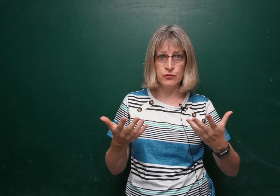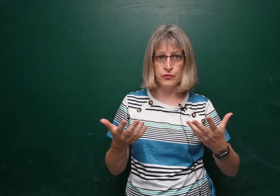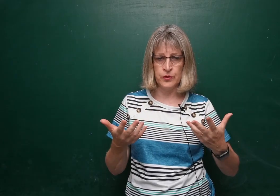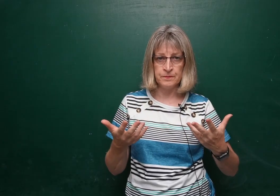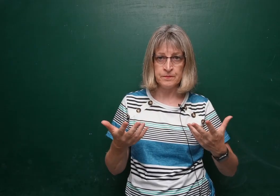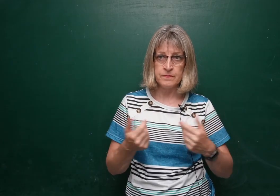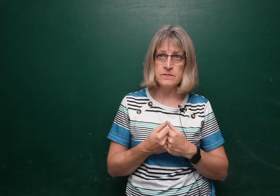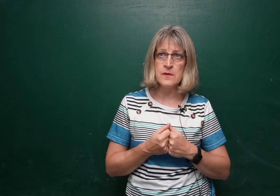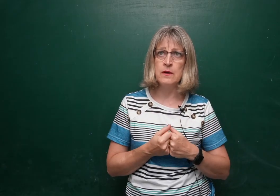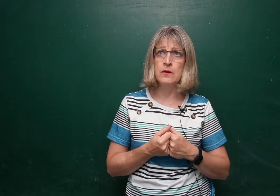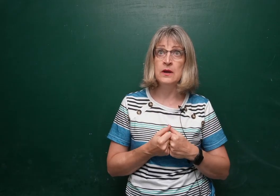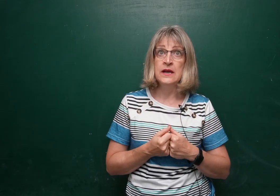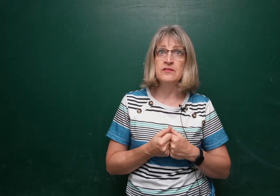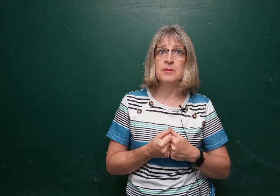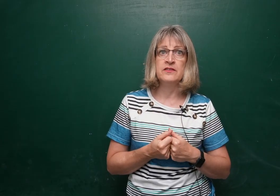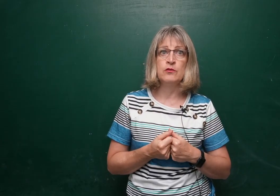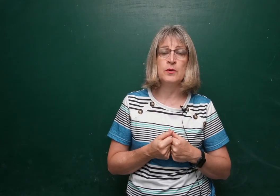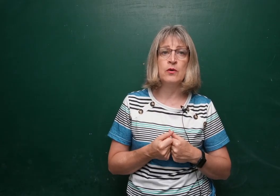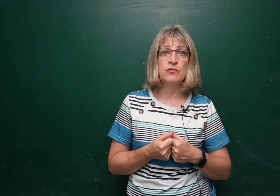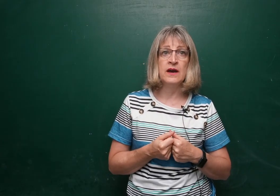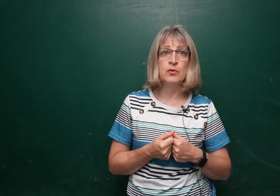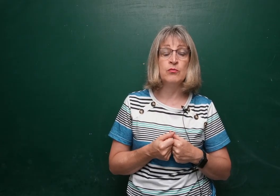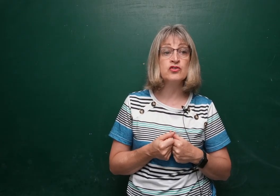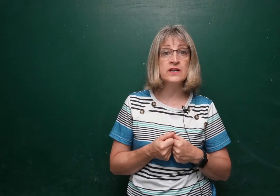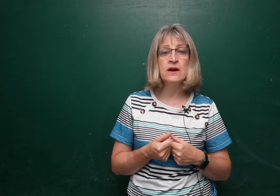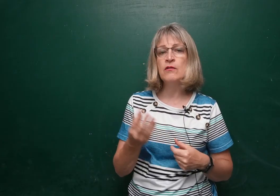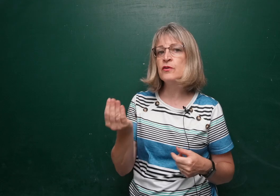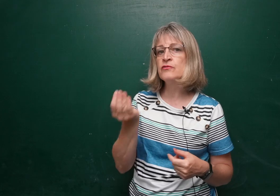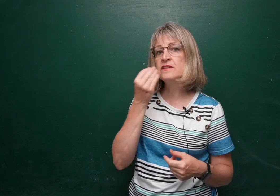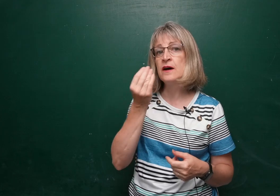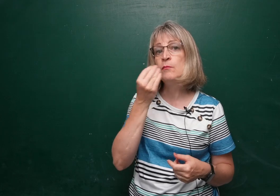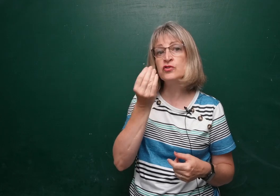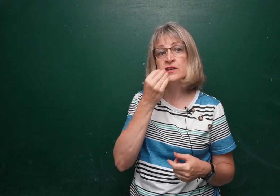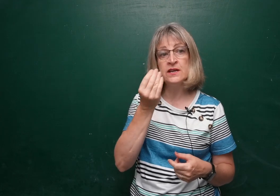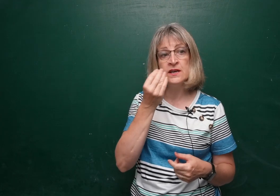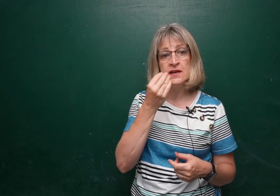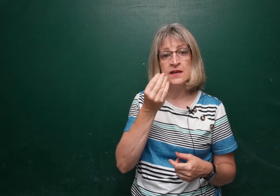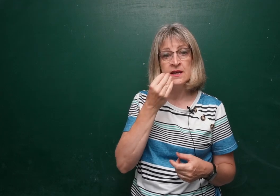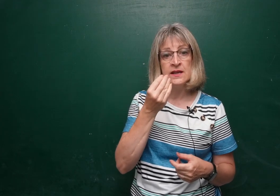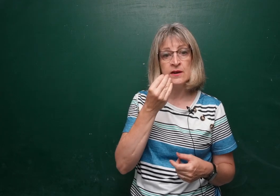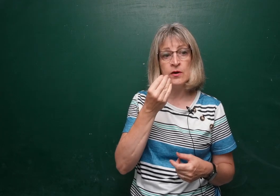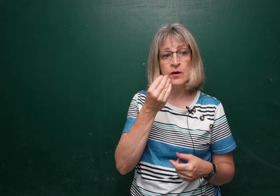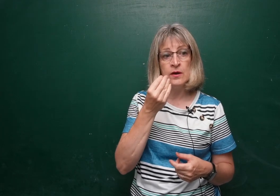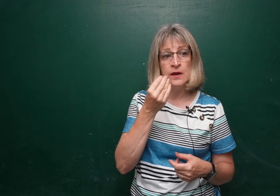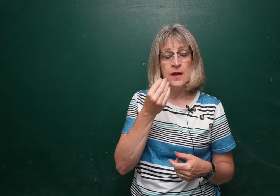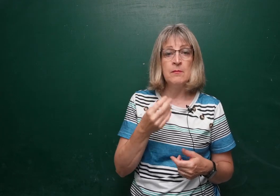culture. Je ne sais pas si on prend le verbe manger. En France, on fait ça, manger. D'accord?